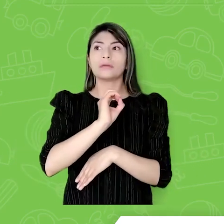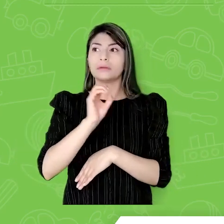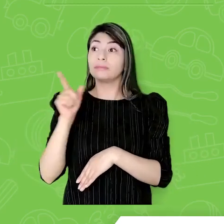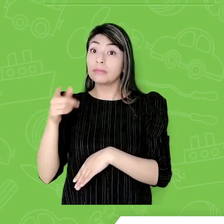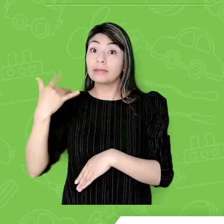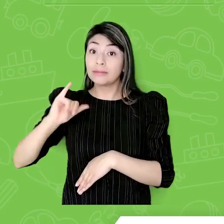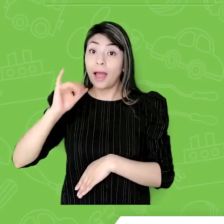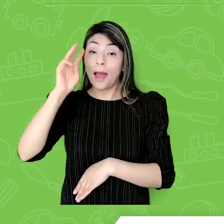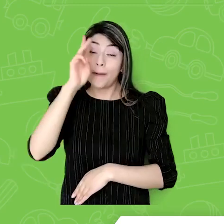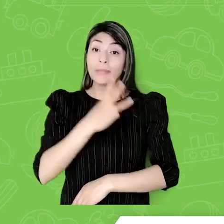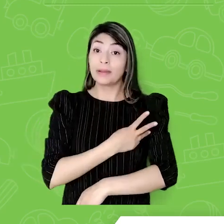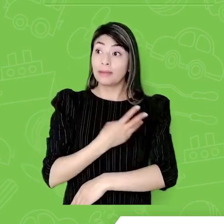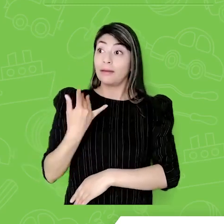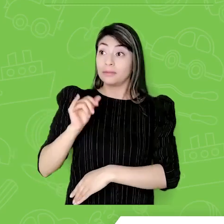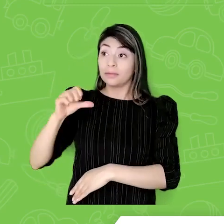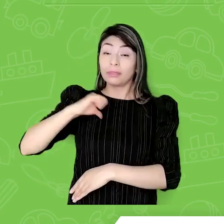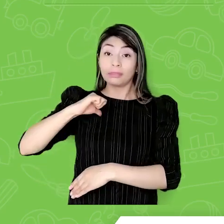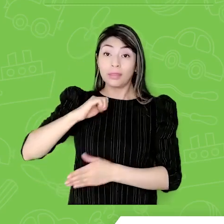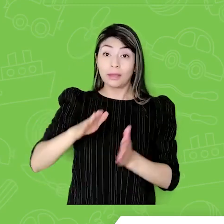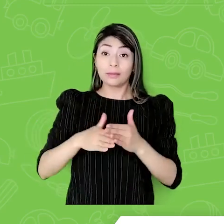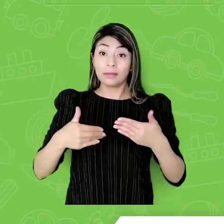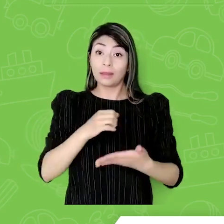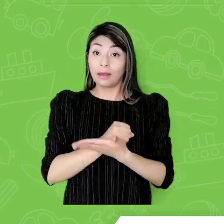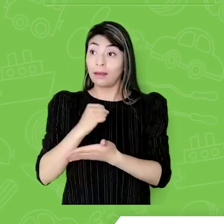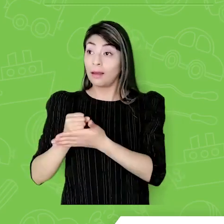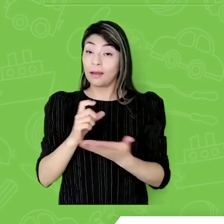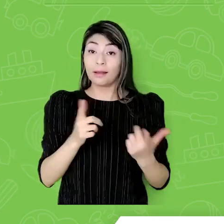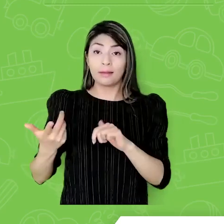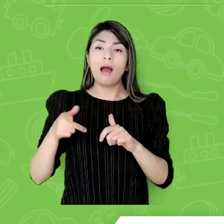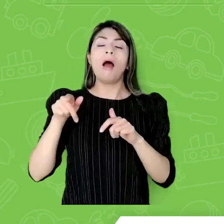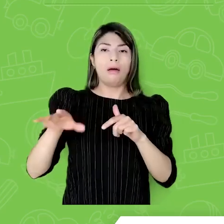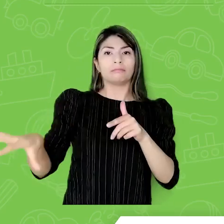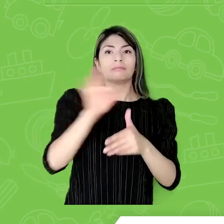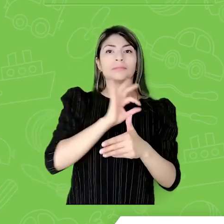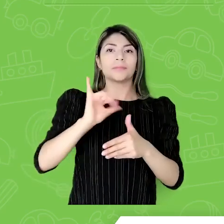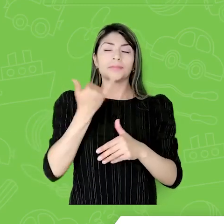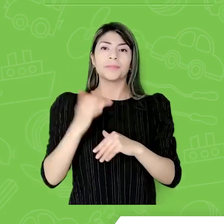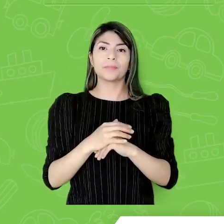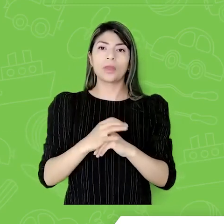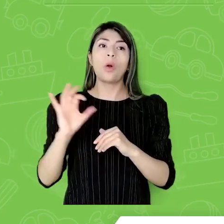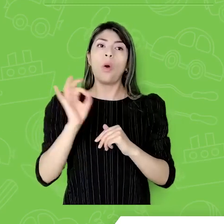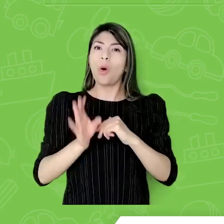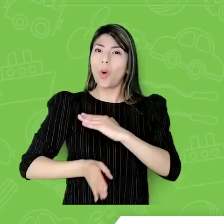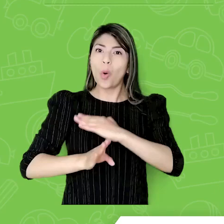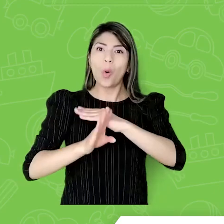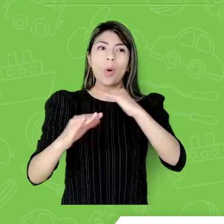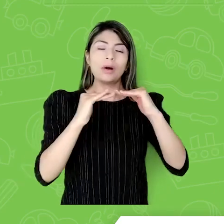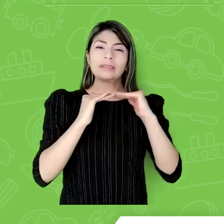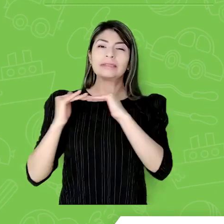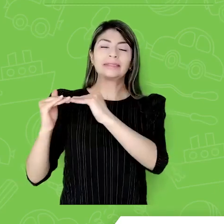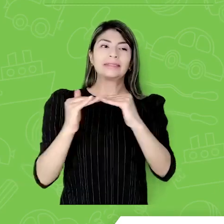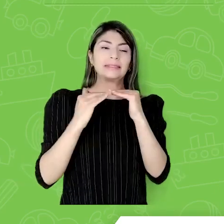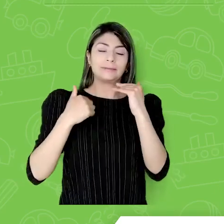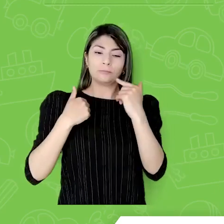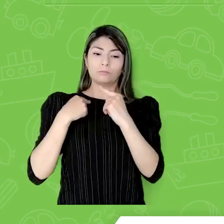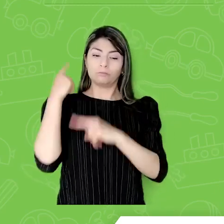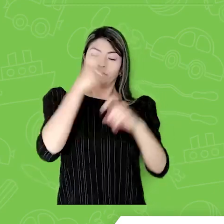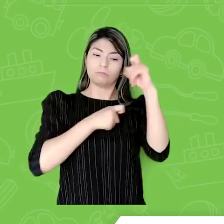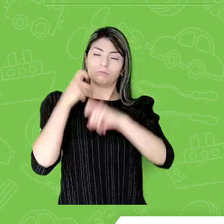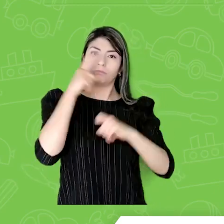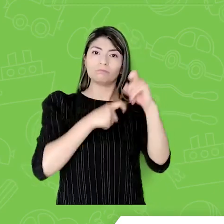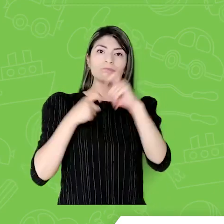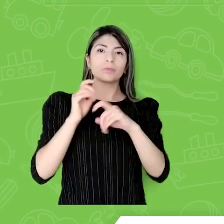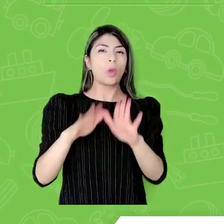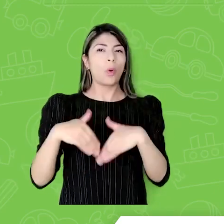empatados sean varones. 10. Finalmente, de mantenerse el empate, este se dirimirá mediante sorteo con